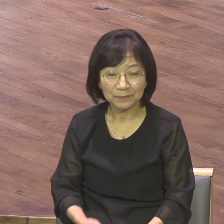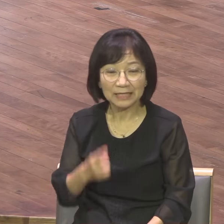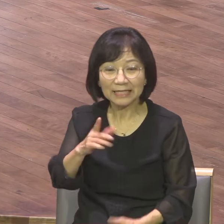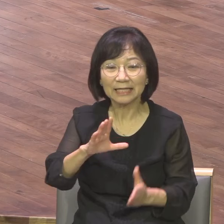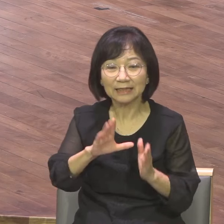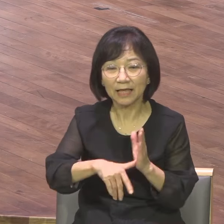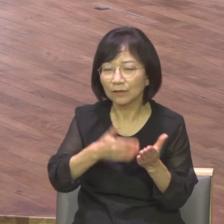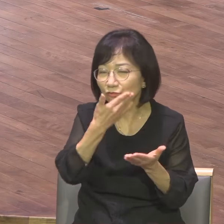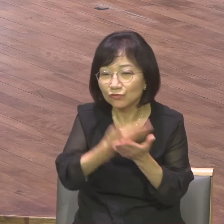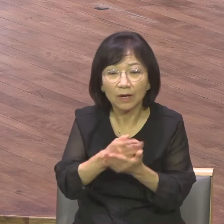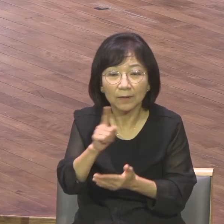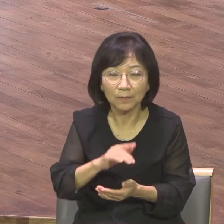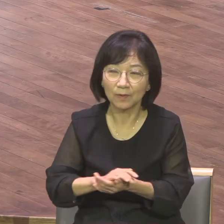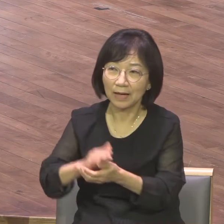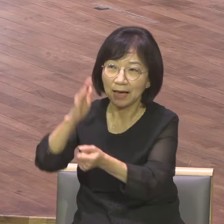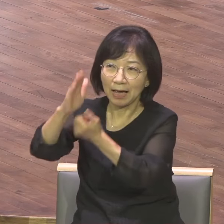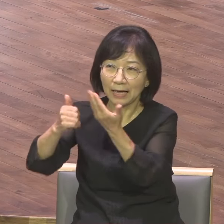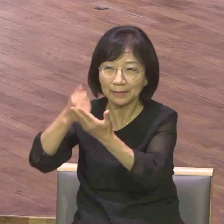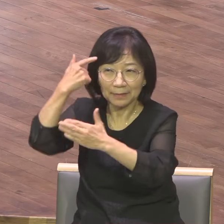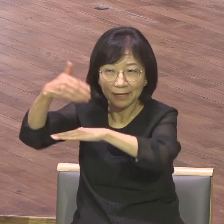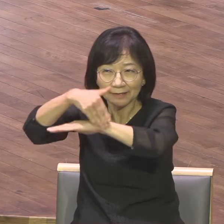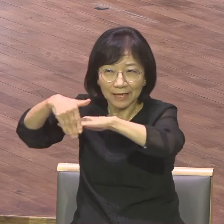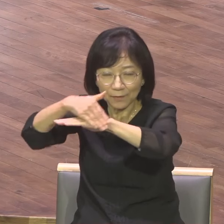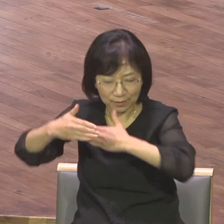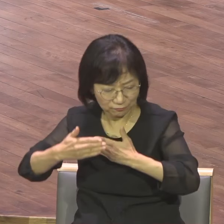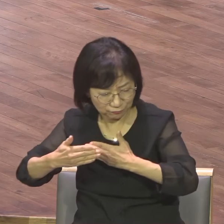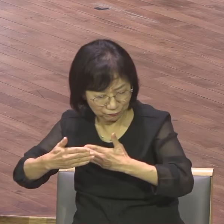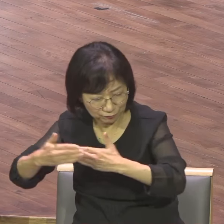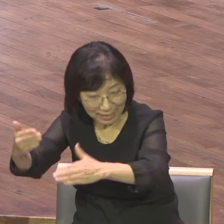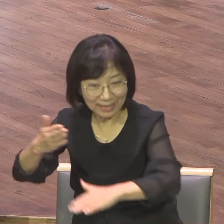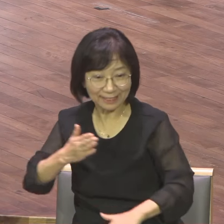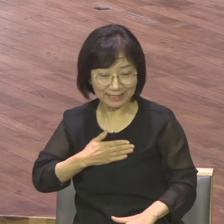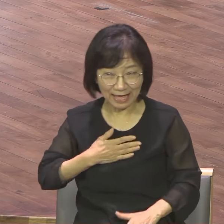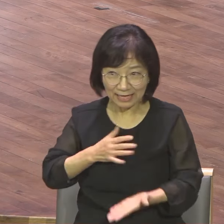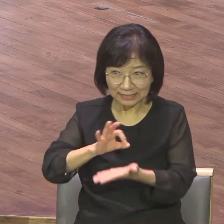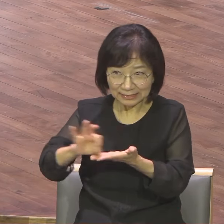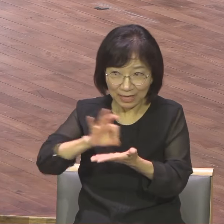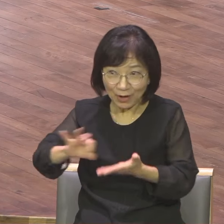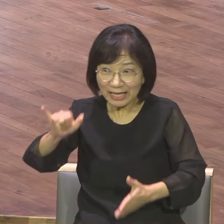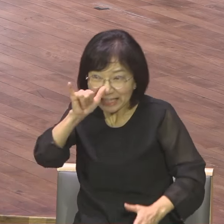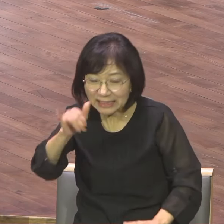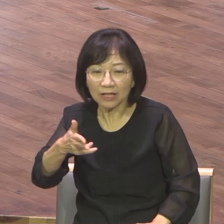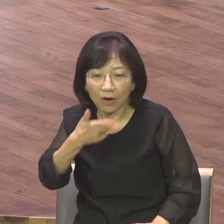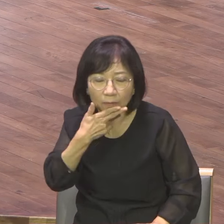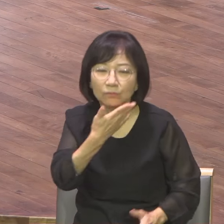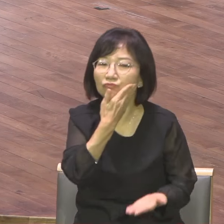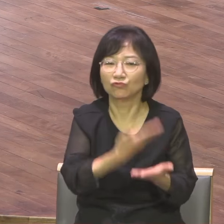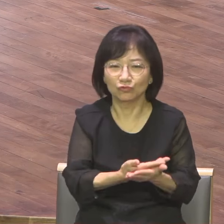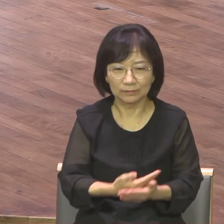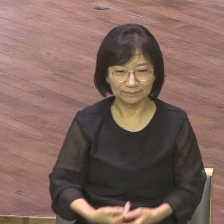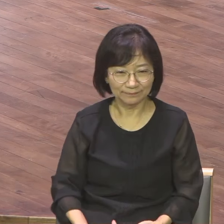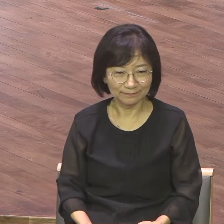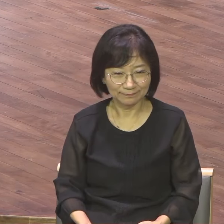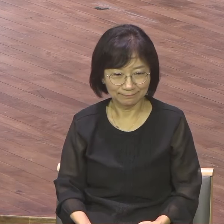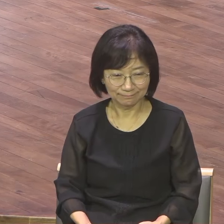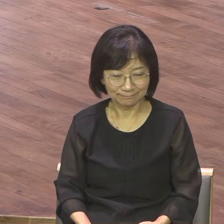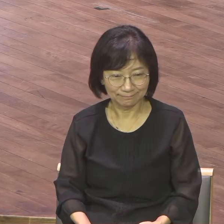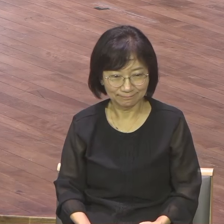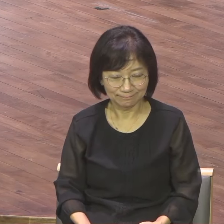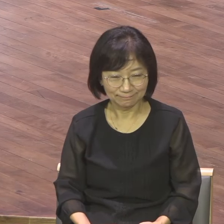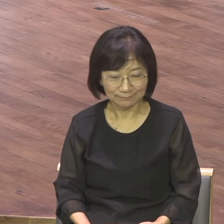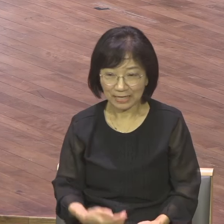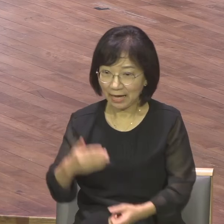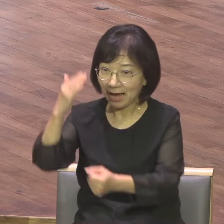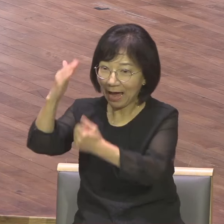쓰임 받느냐 못 받느냐 이거예요. 내가 쓰임 받느냐 못 받느냐, 이 구속사 역사에서 내가